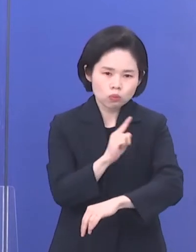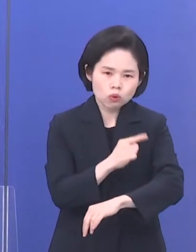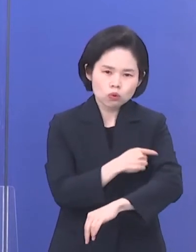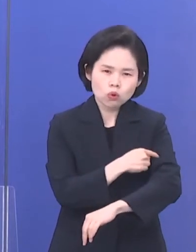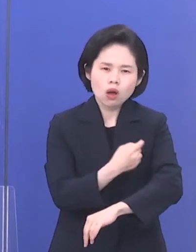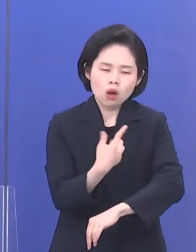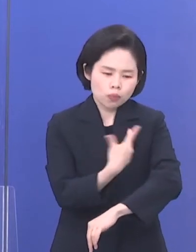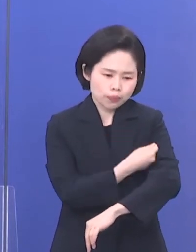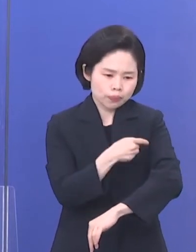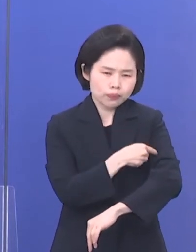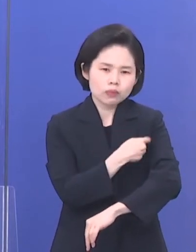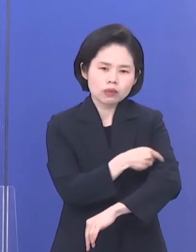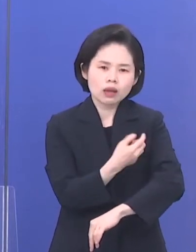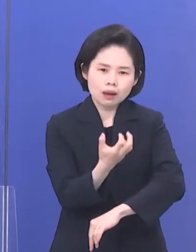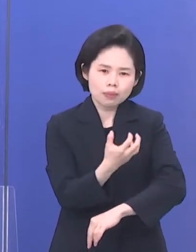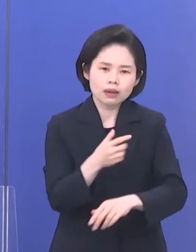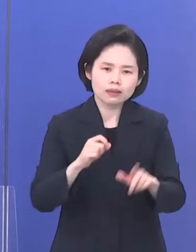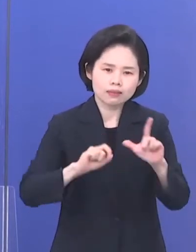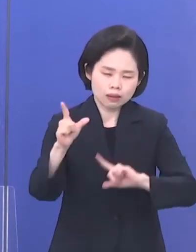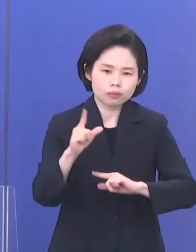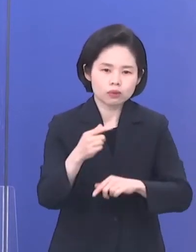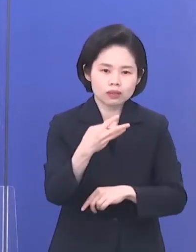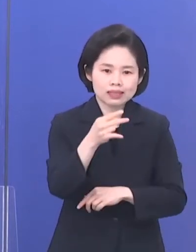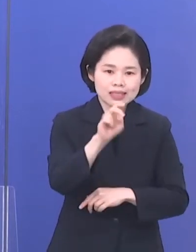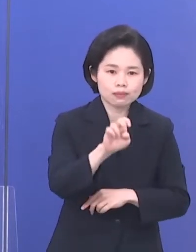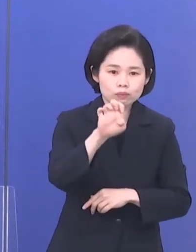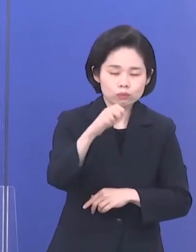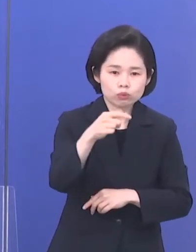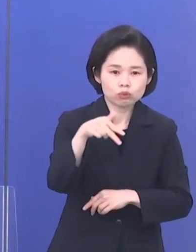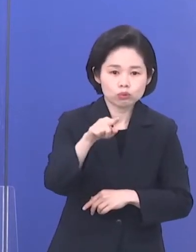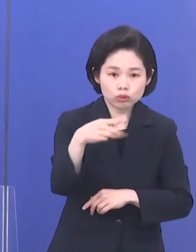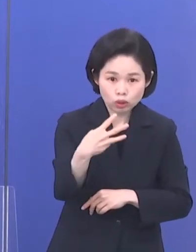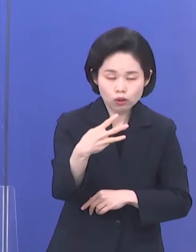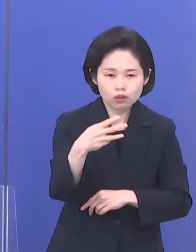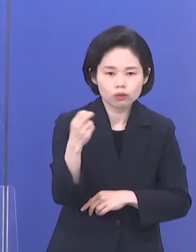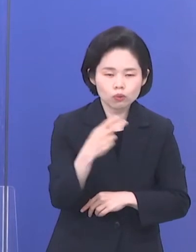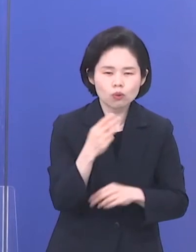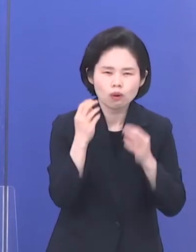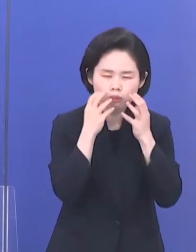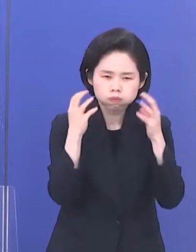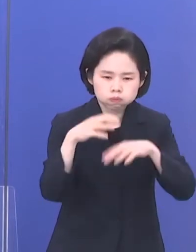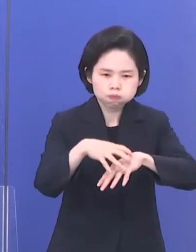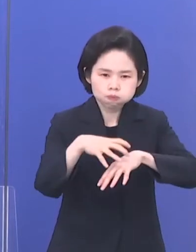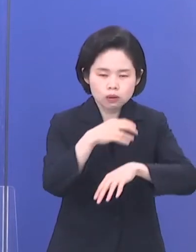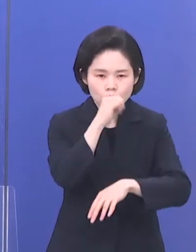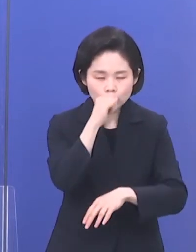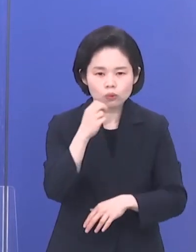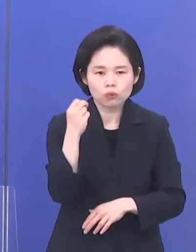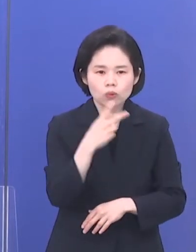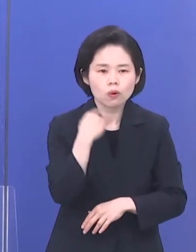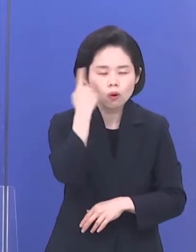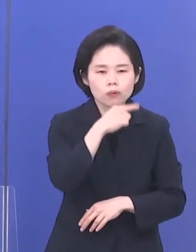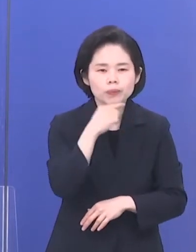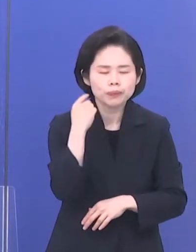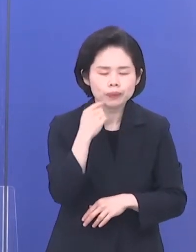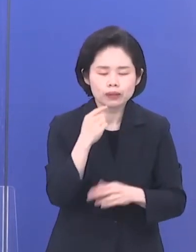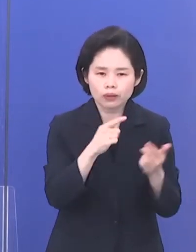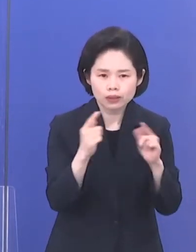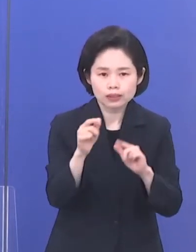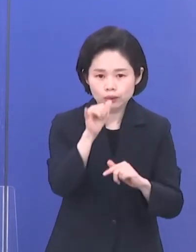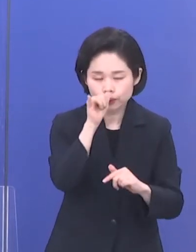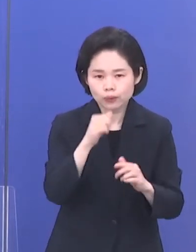부위 통증이 가장 많았고, 림프절 병증, 종창, 홍반으로 대부분